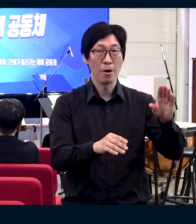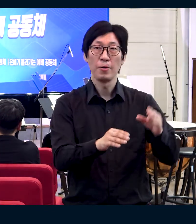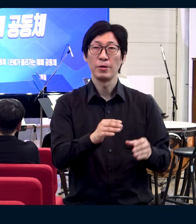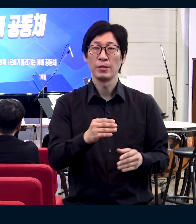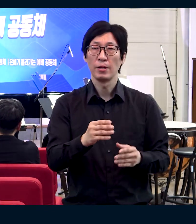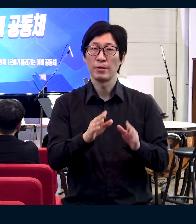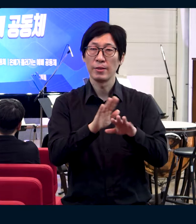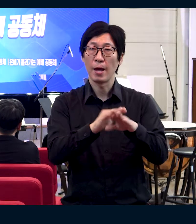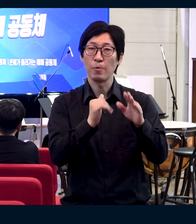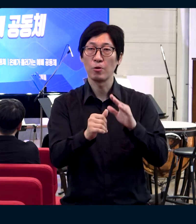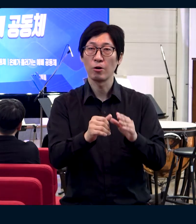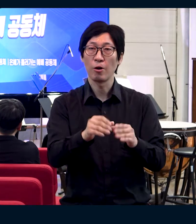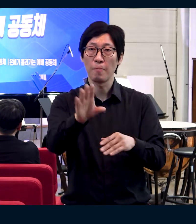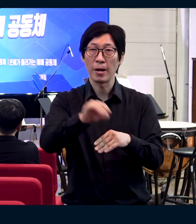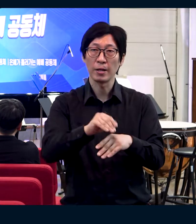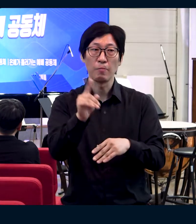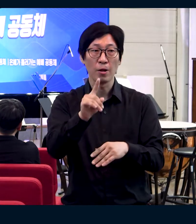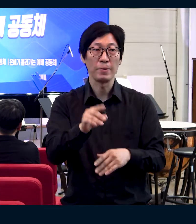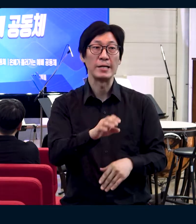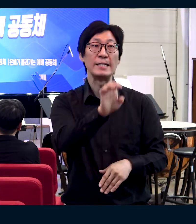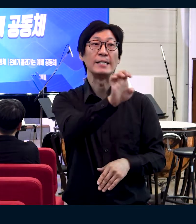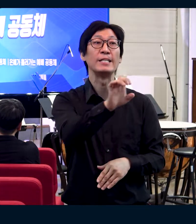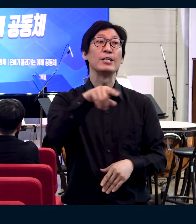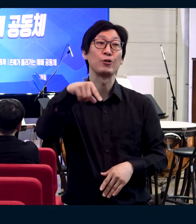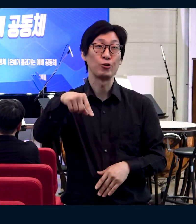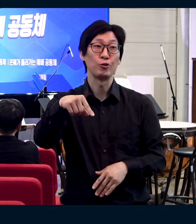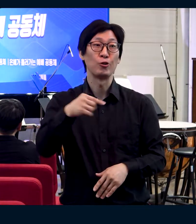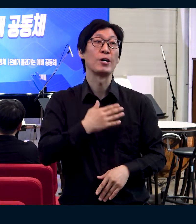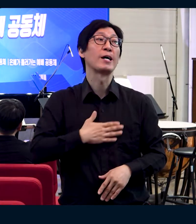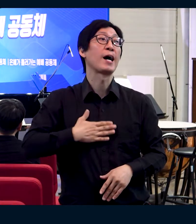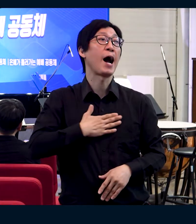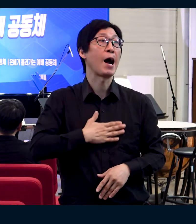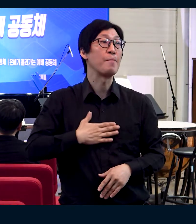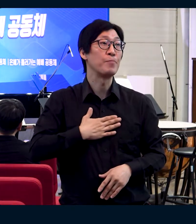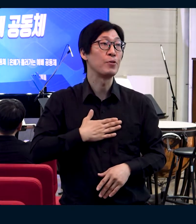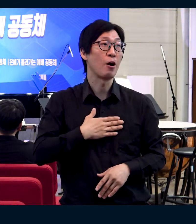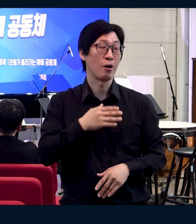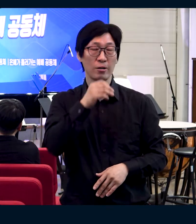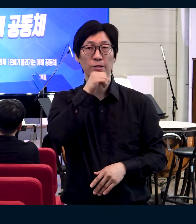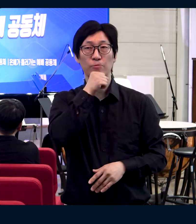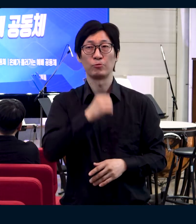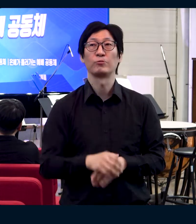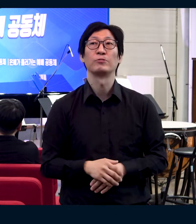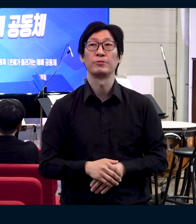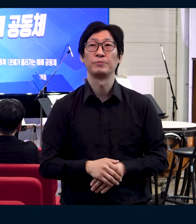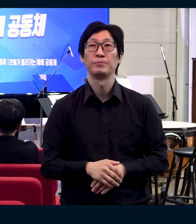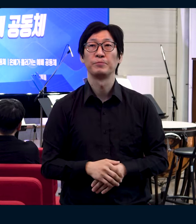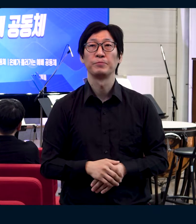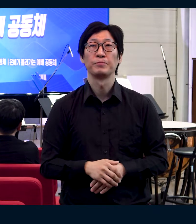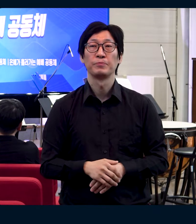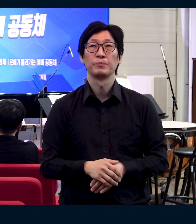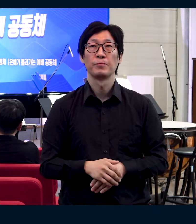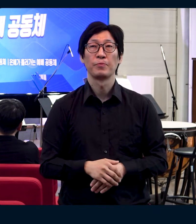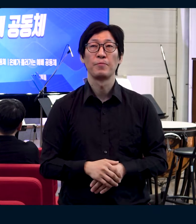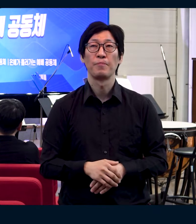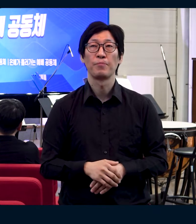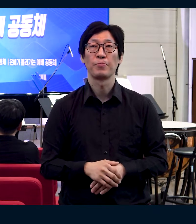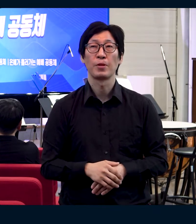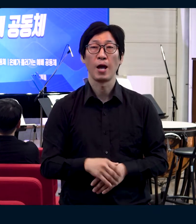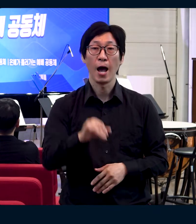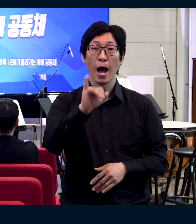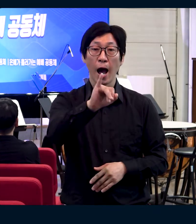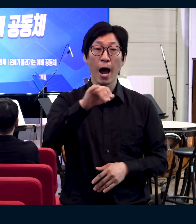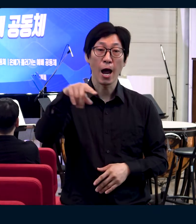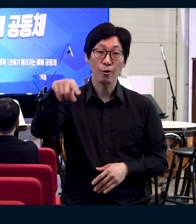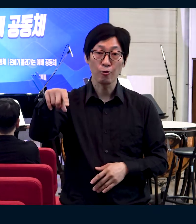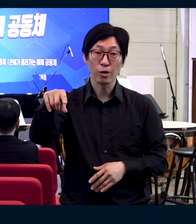것이죠. Emotional Quotient라고 하는 그것, 감성 지수라고 그렇게 말하죠. IQ란